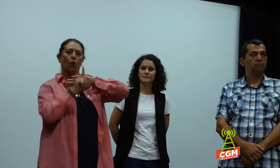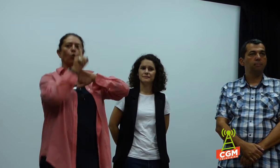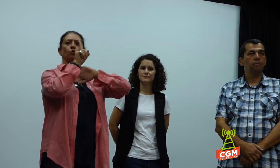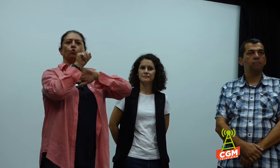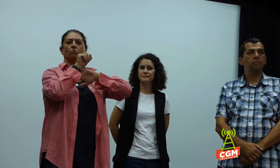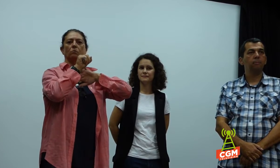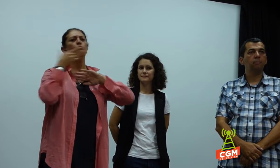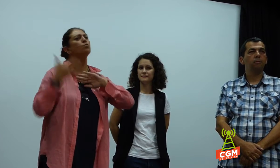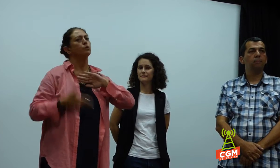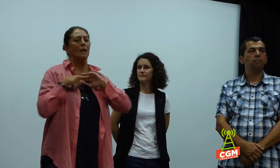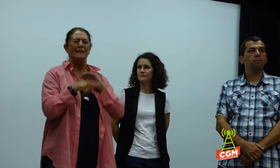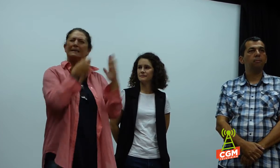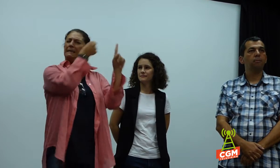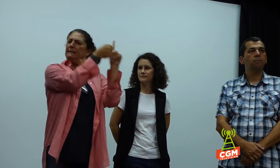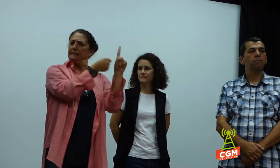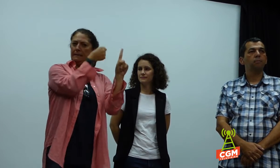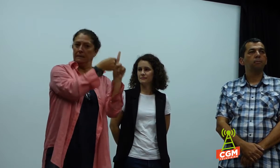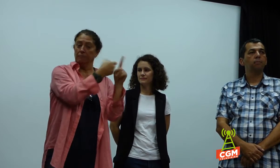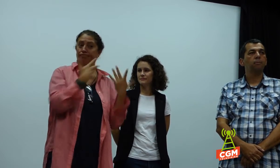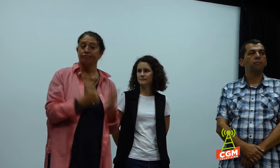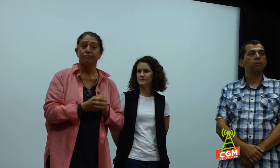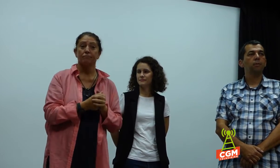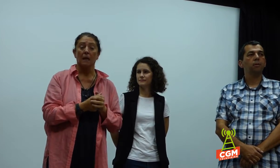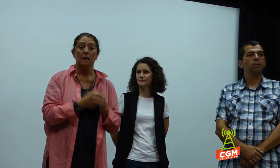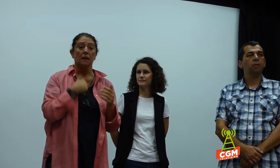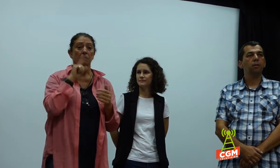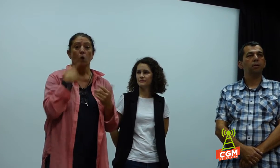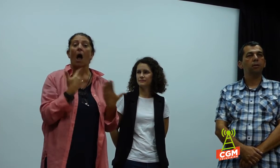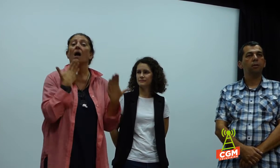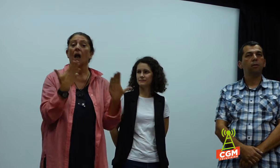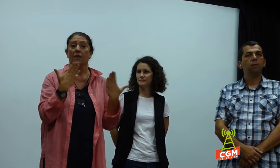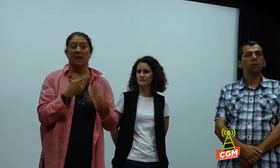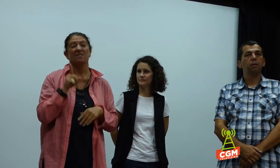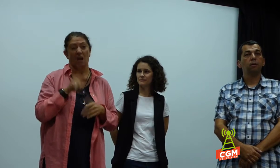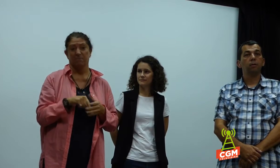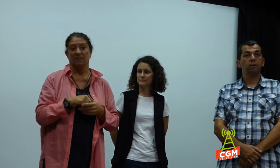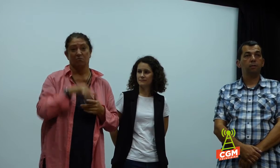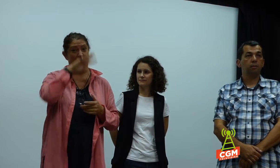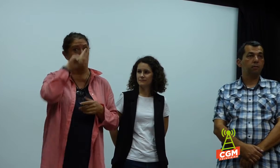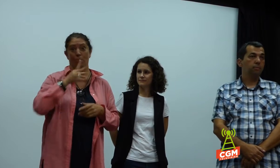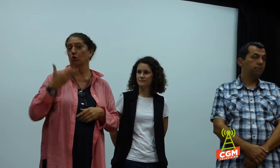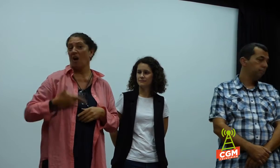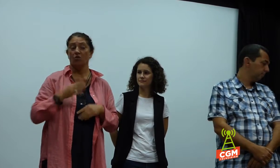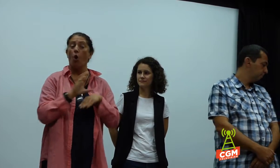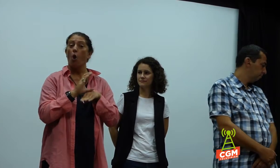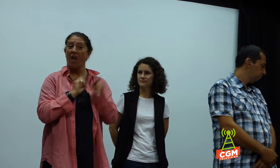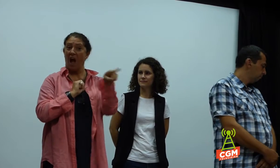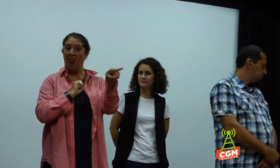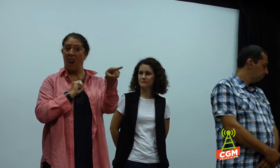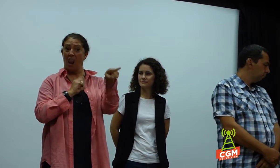Y esperamos que eso sea un desarrollo muy importante. Es una lucha que nos queda pendiente. También es no olvidar